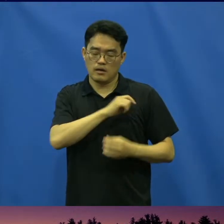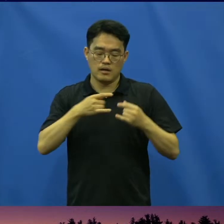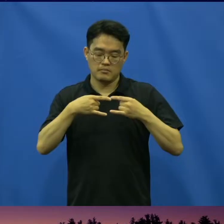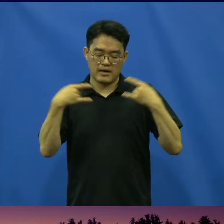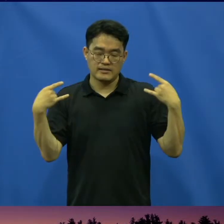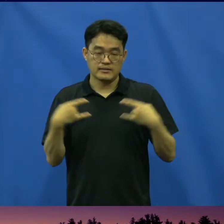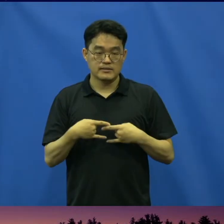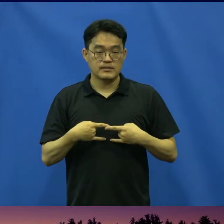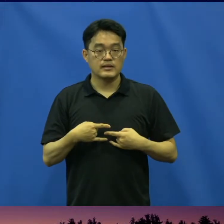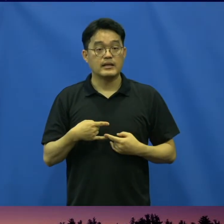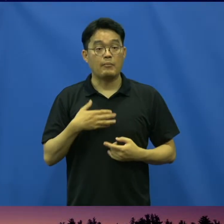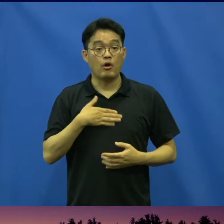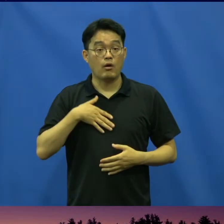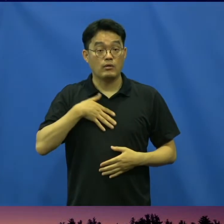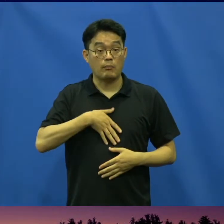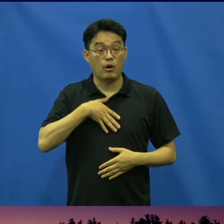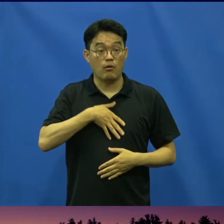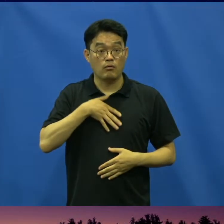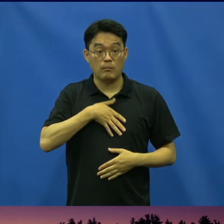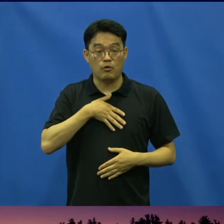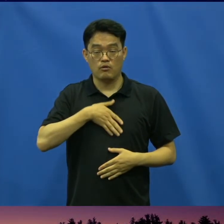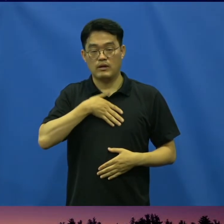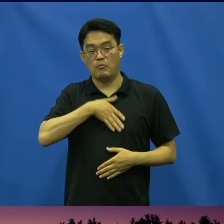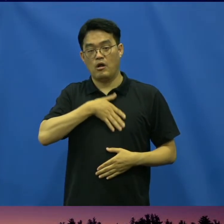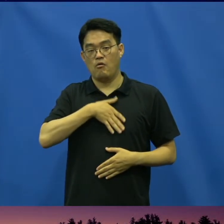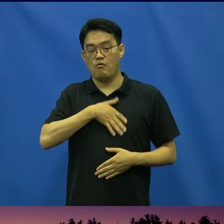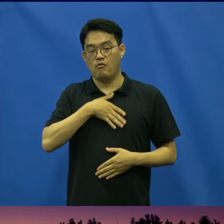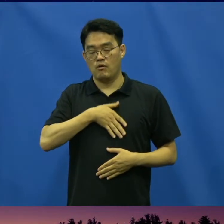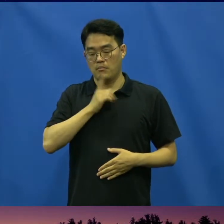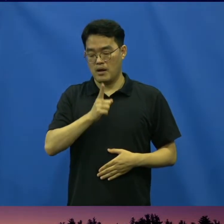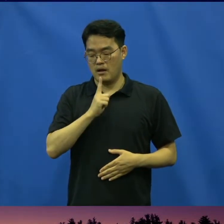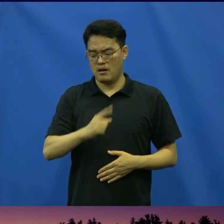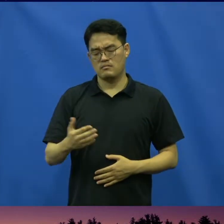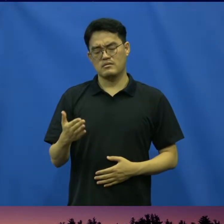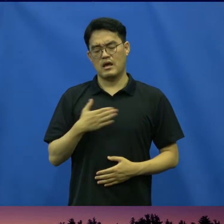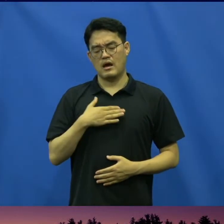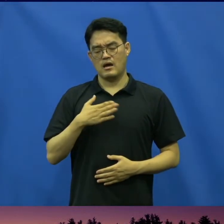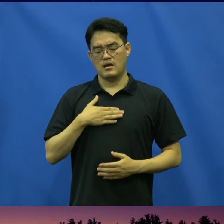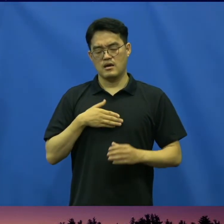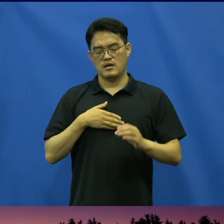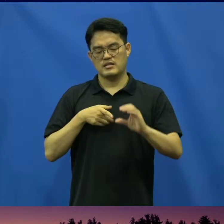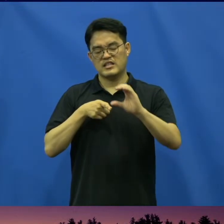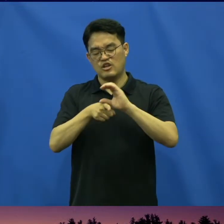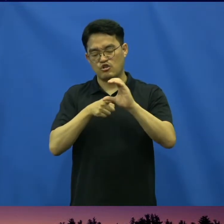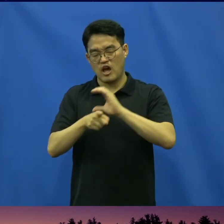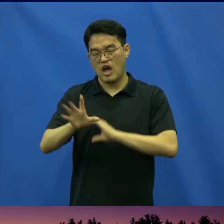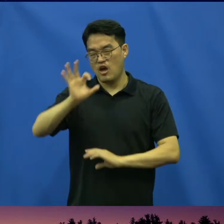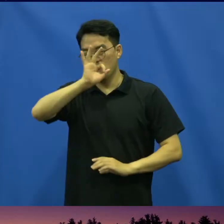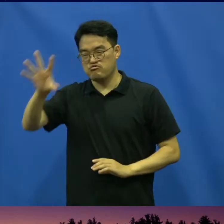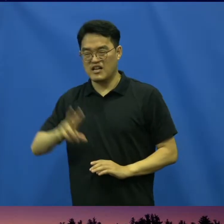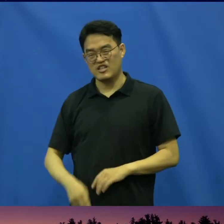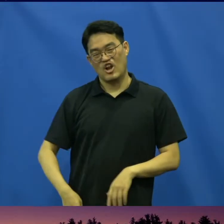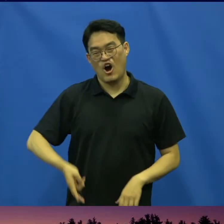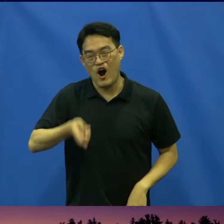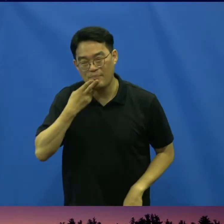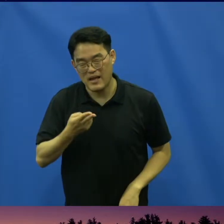철이 안 든 사람이야. 나의 사전에 불가능이 없다. 무슨 그런 소리예요. 그 애들이 하는 얘기예요. 아무것도 모를